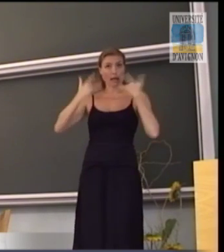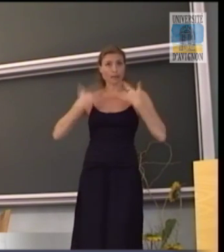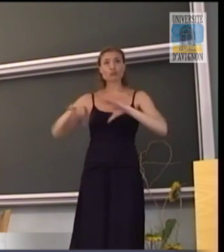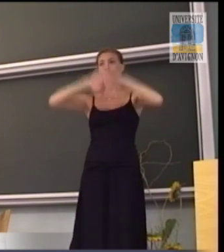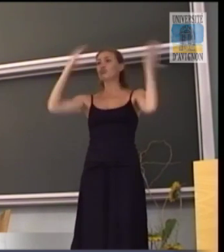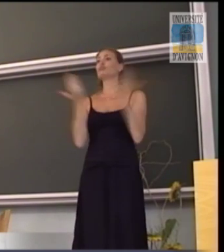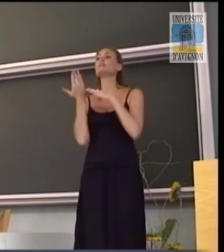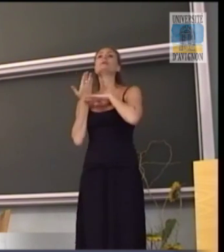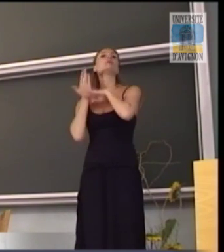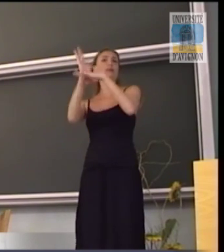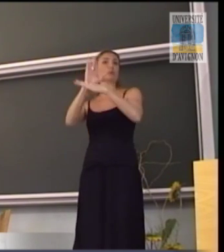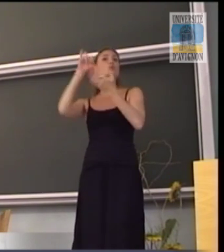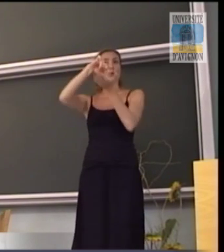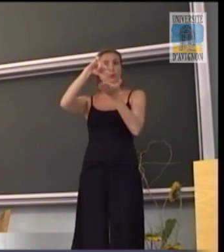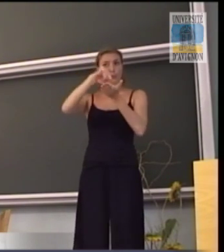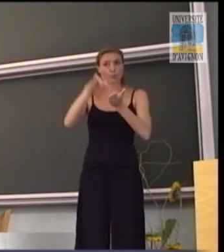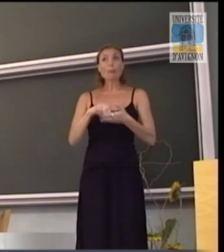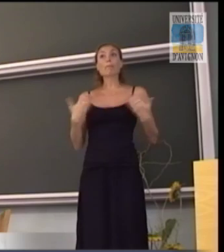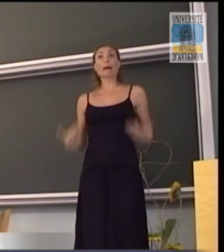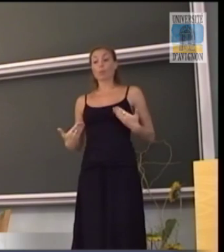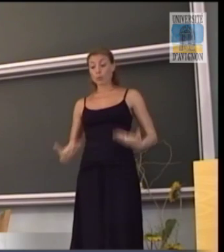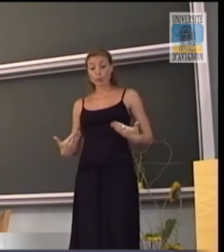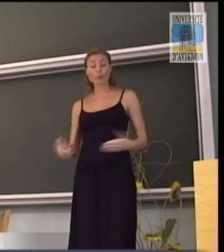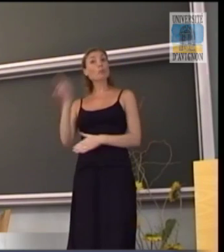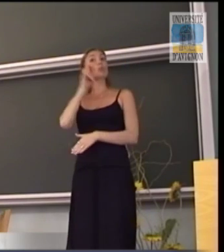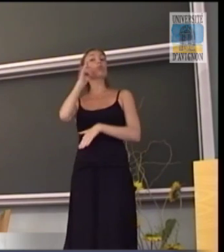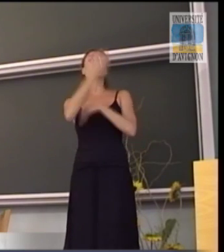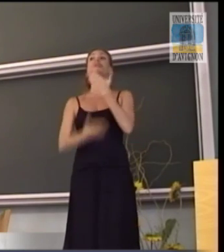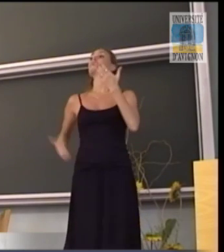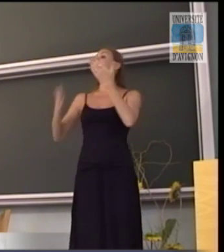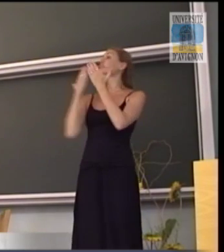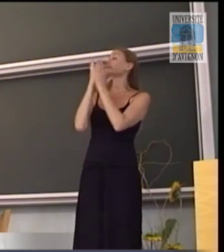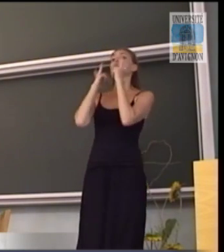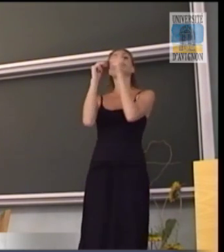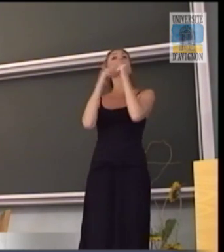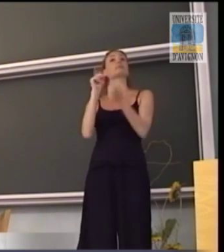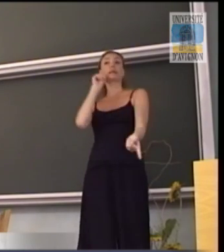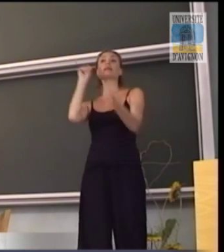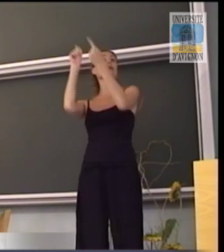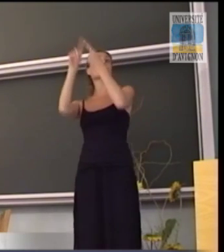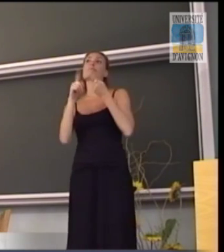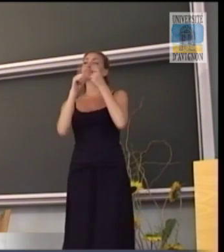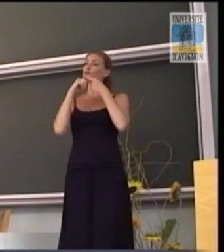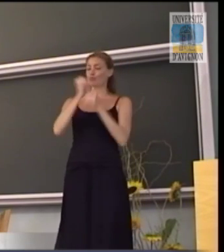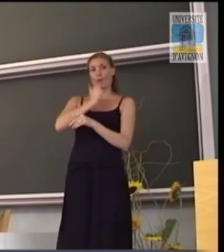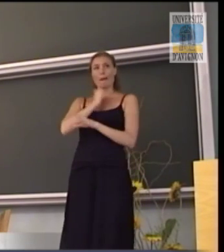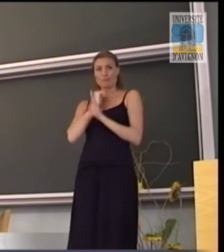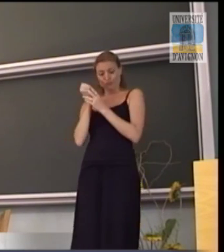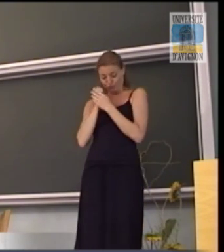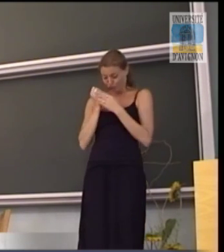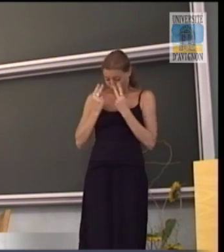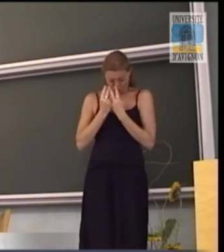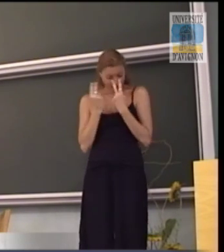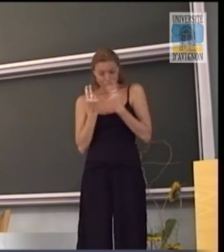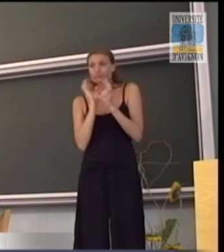Maintenant, qu'est-ce qui m'amène à venir vous parler de cultiver son jardin secret ? La vie est